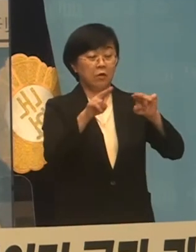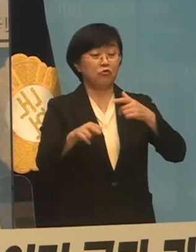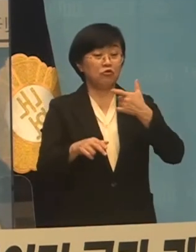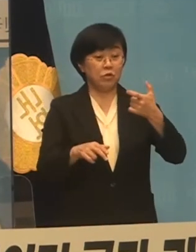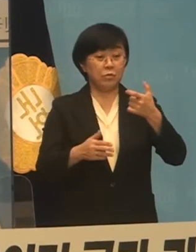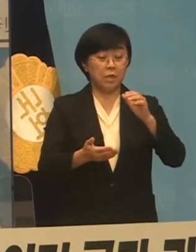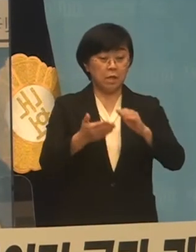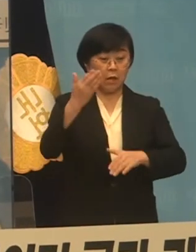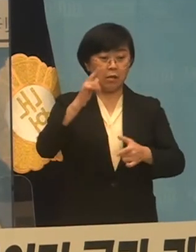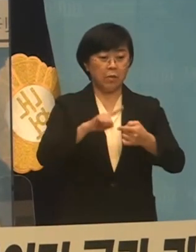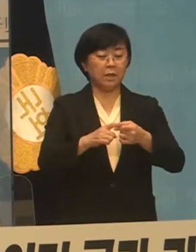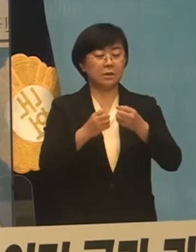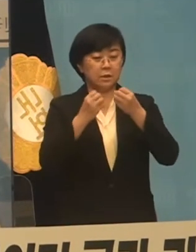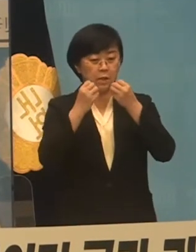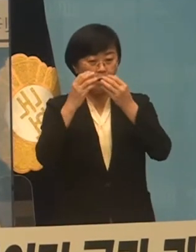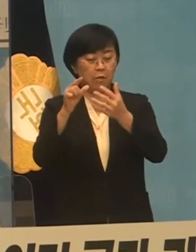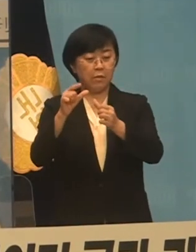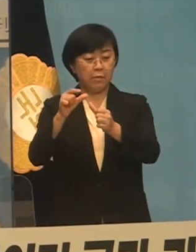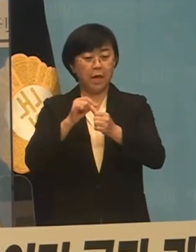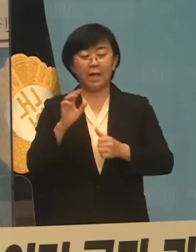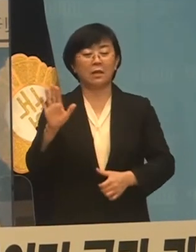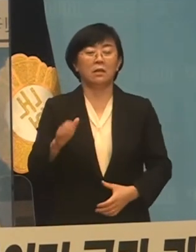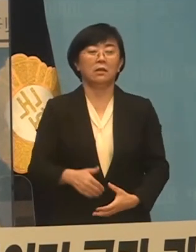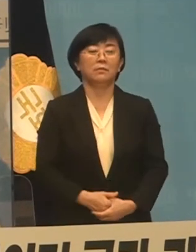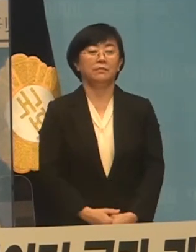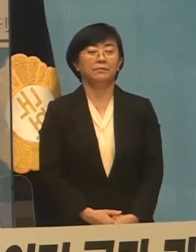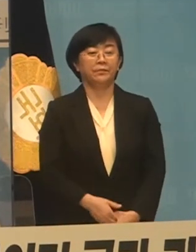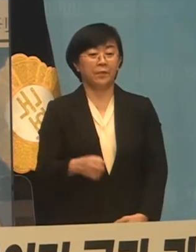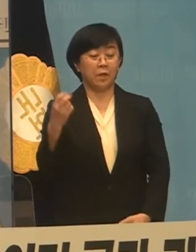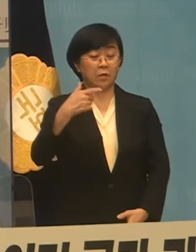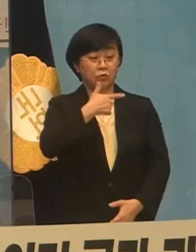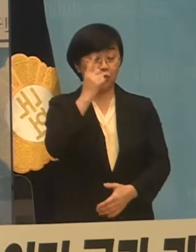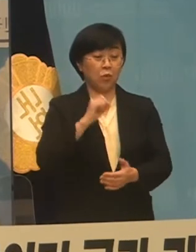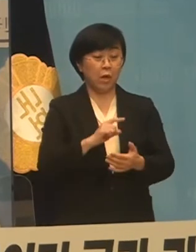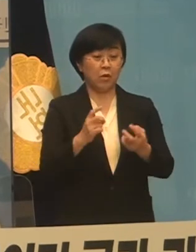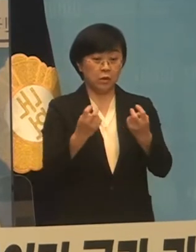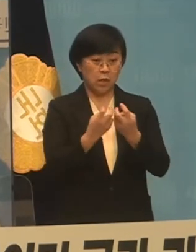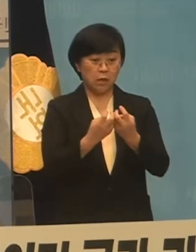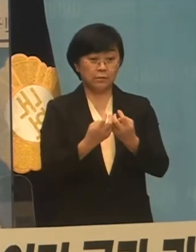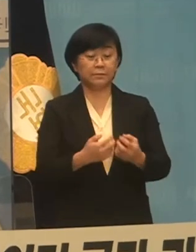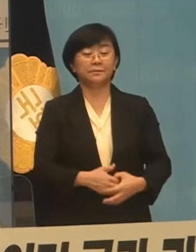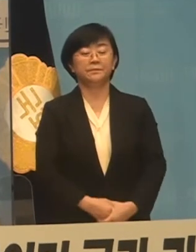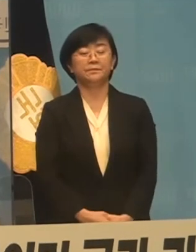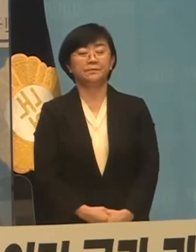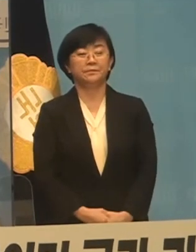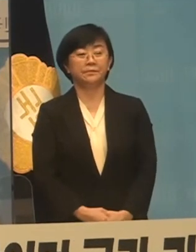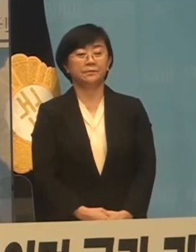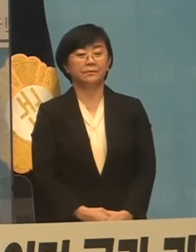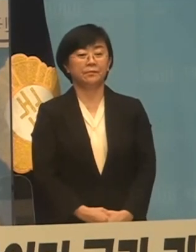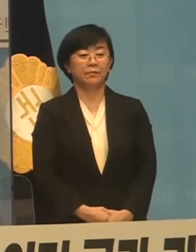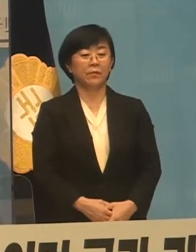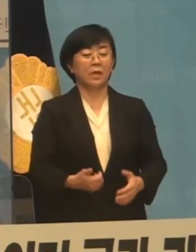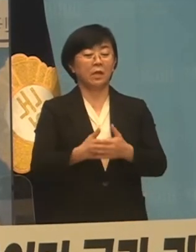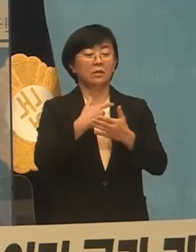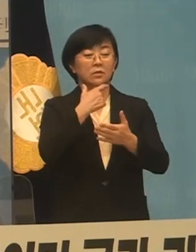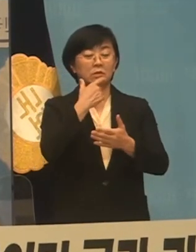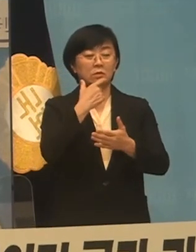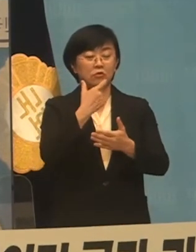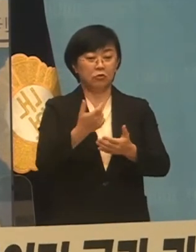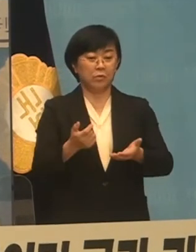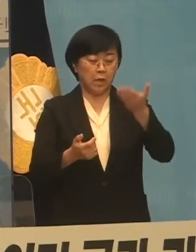대한 만큼 신입사원을 뽑지는 않습니다. 그리고 그 부족한 자리를 어떻게 채우냐? 정년